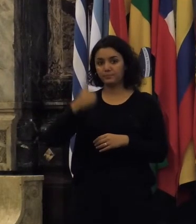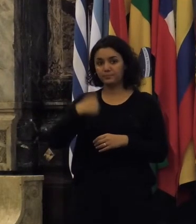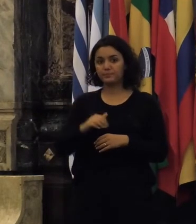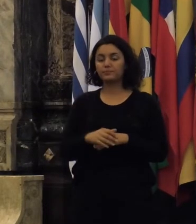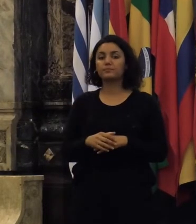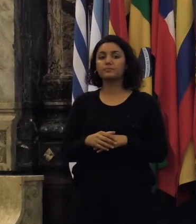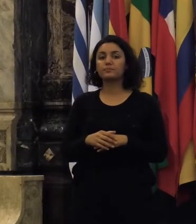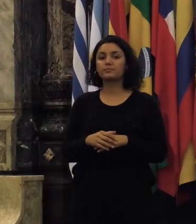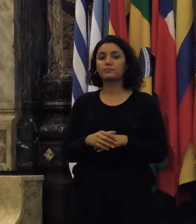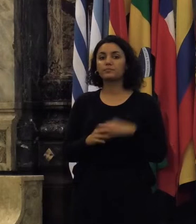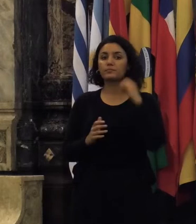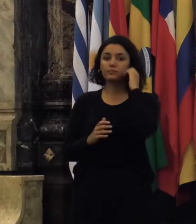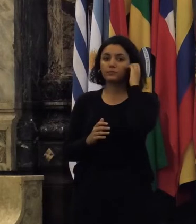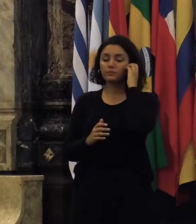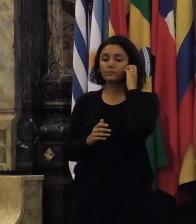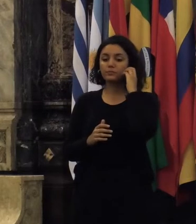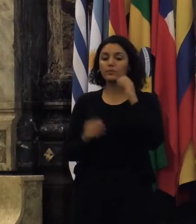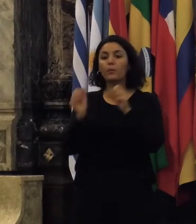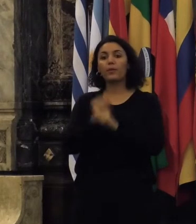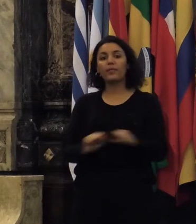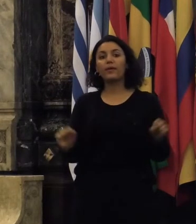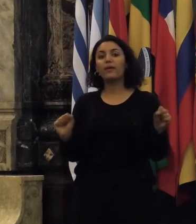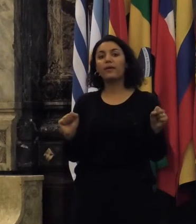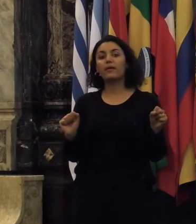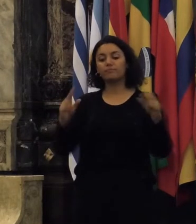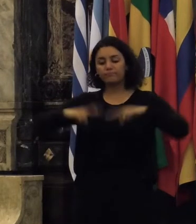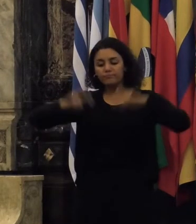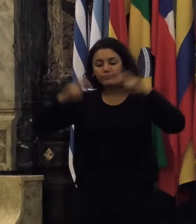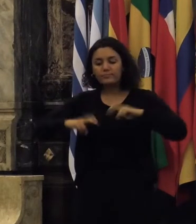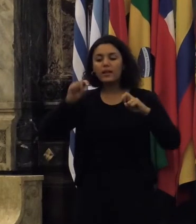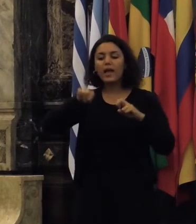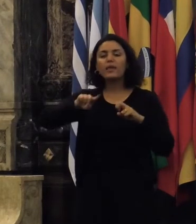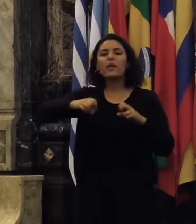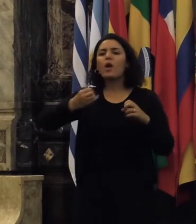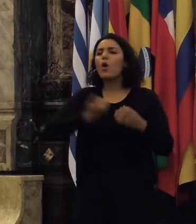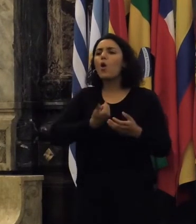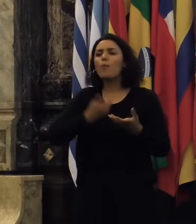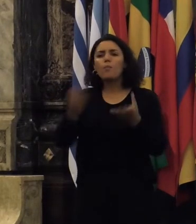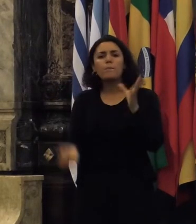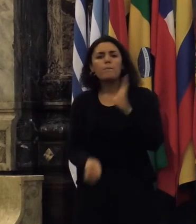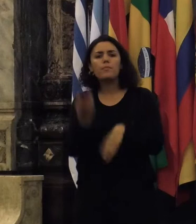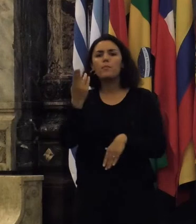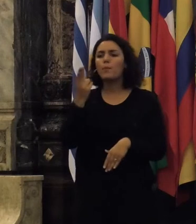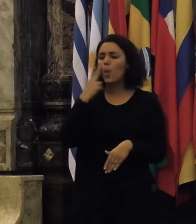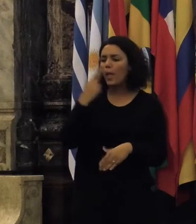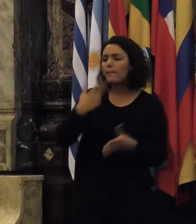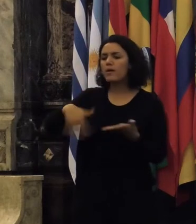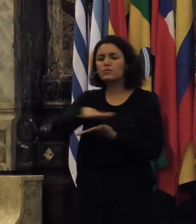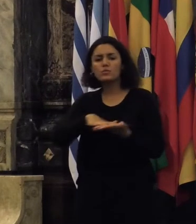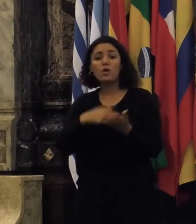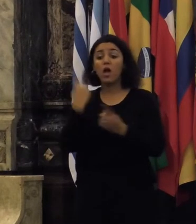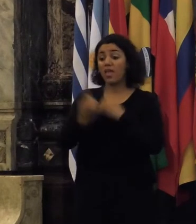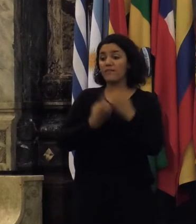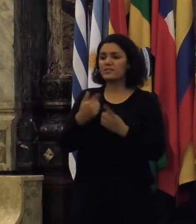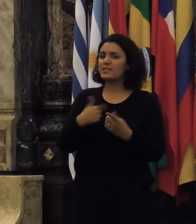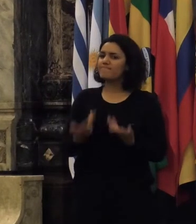el analizar... el poder ubicar esto que emerge y que realmente nos genera en muchas ocasiones